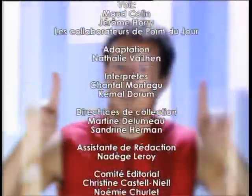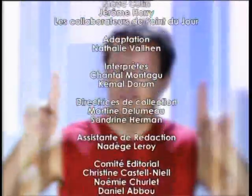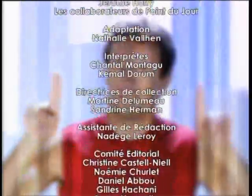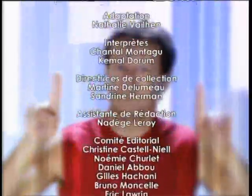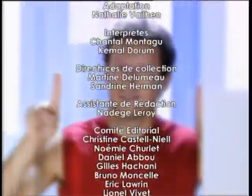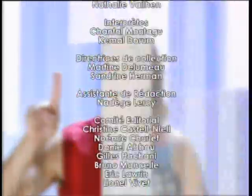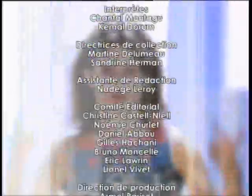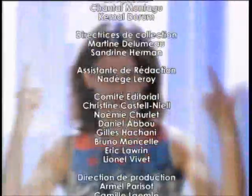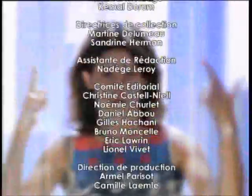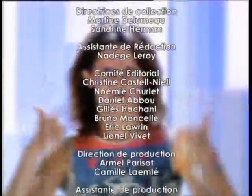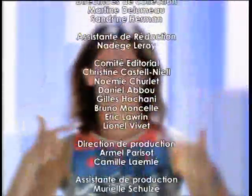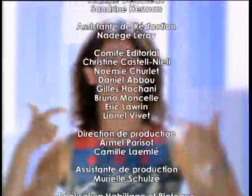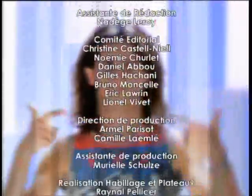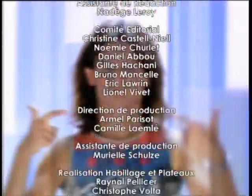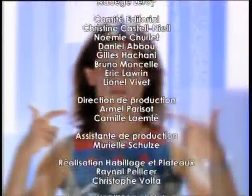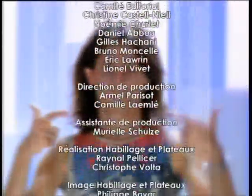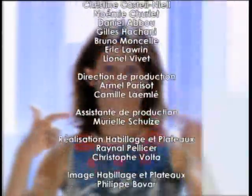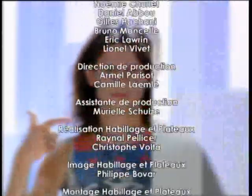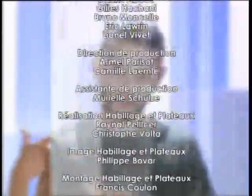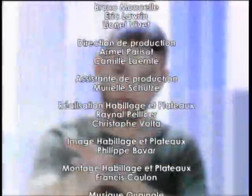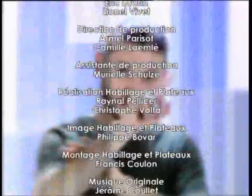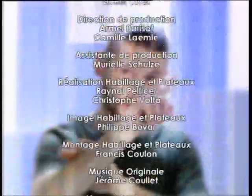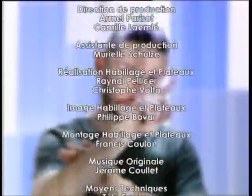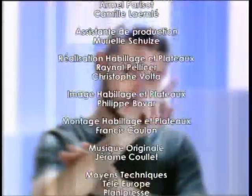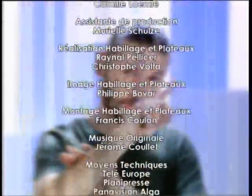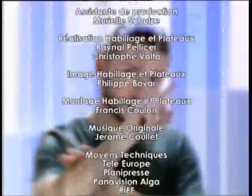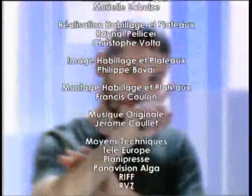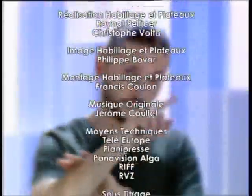Sous-titrage